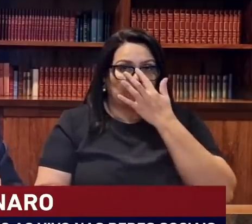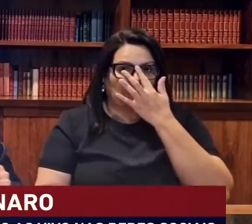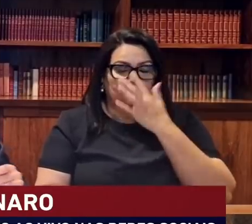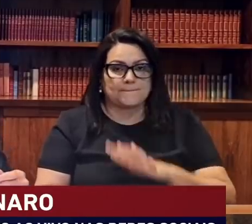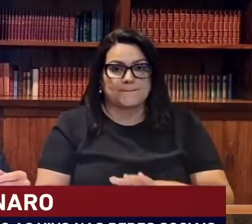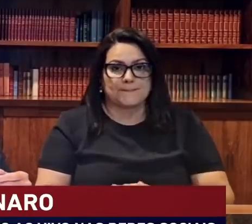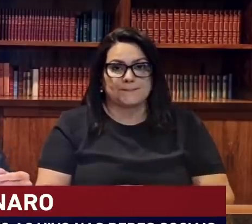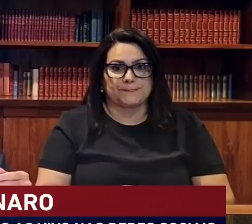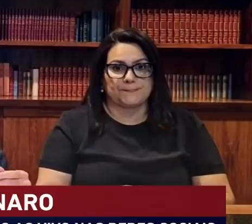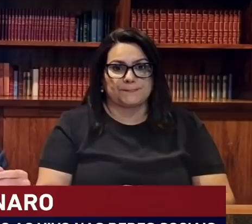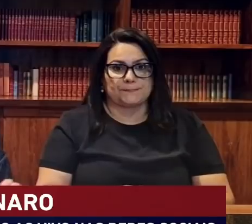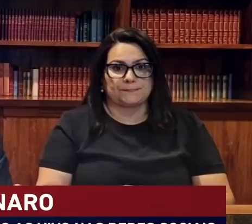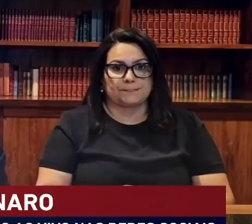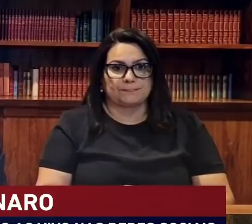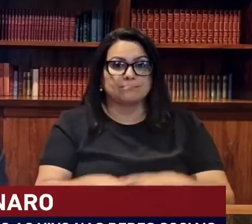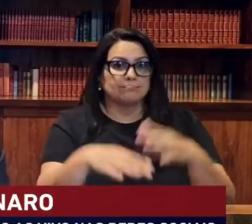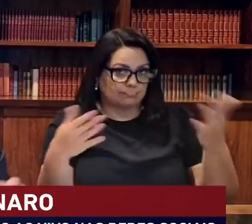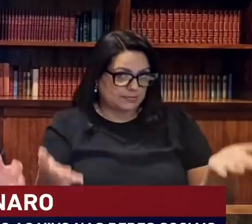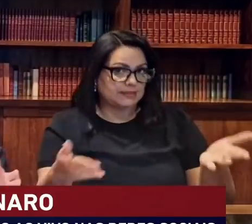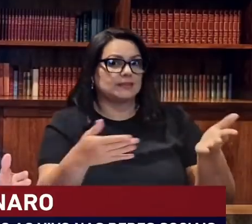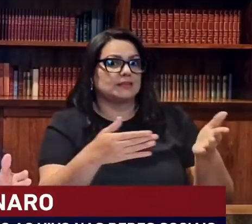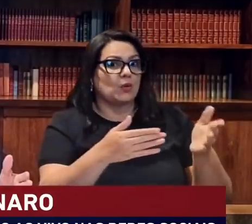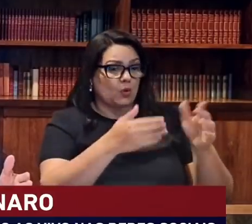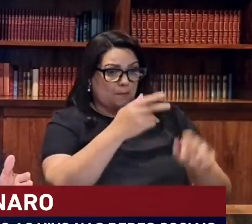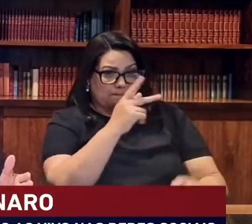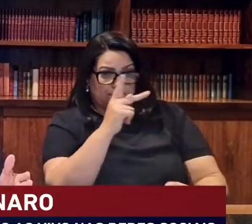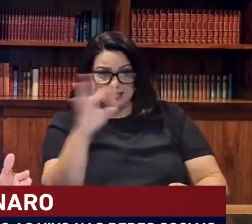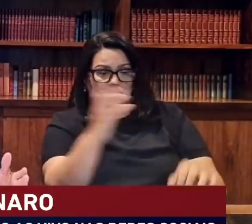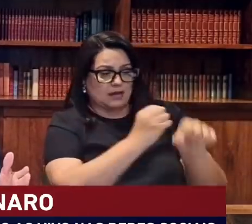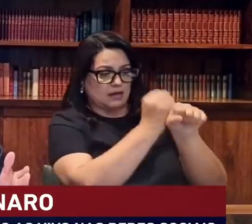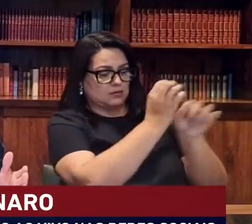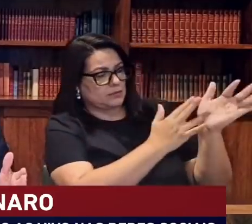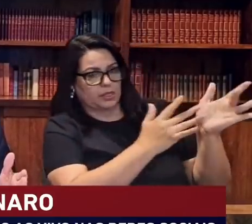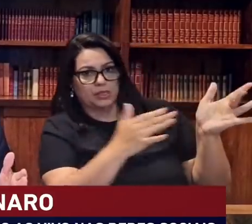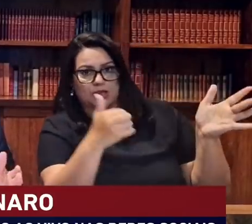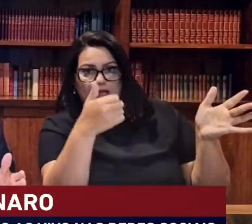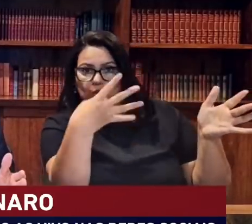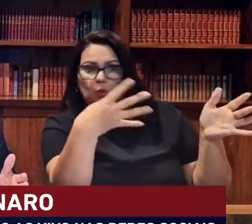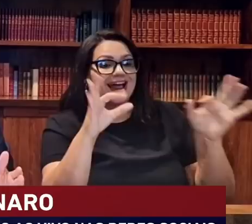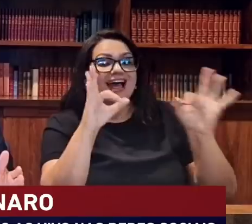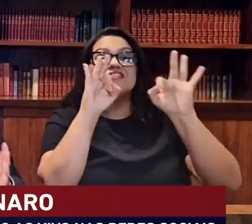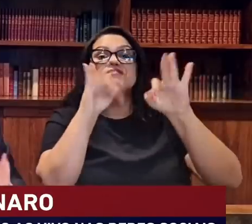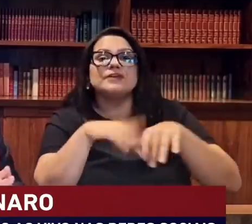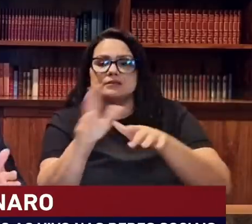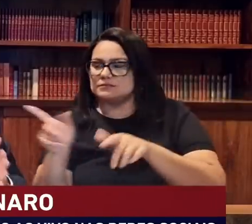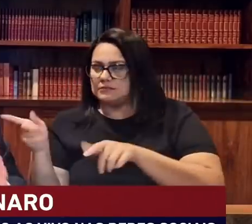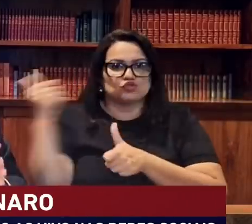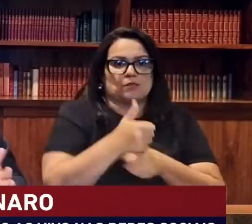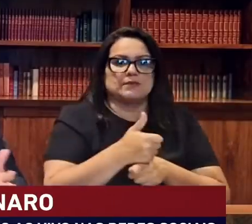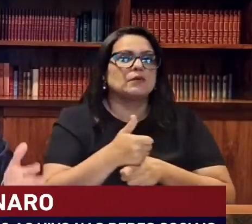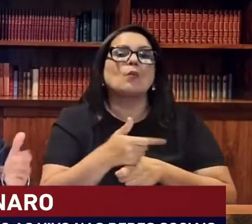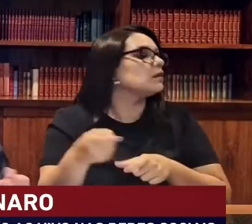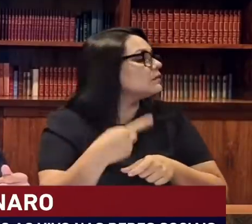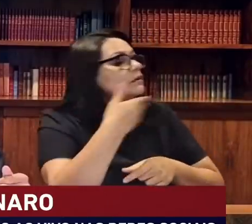E terminou o governo do PT de 14 anos com endividamento da Petrobras de 900